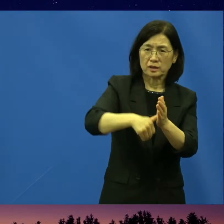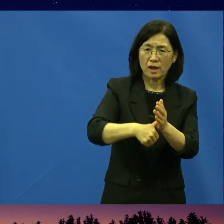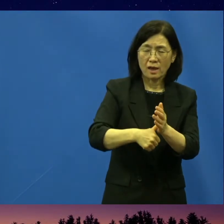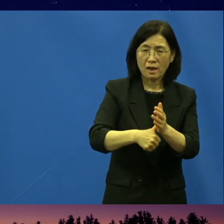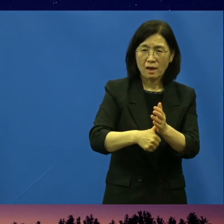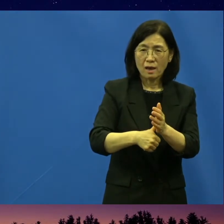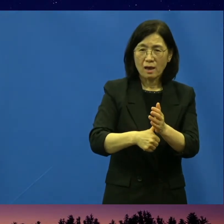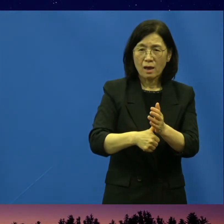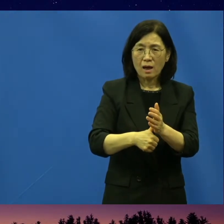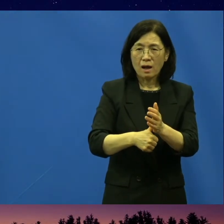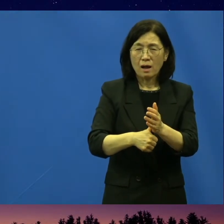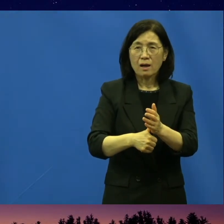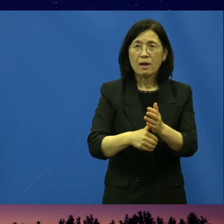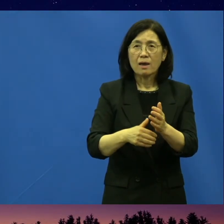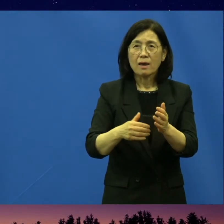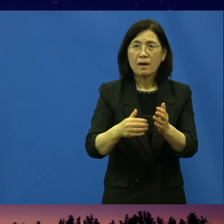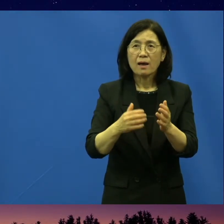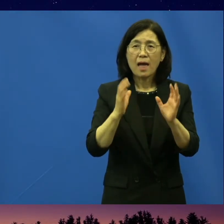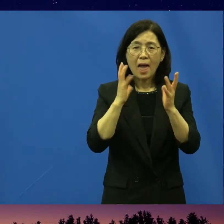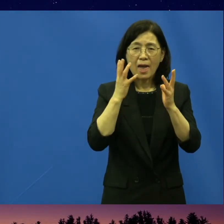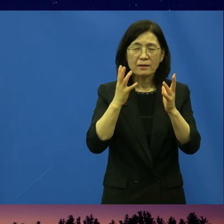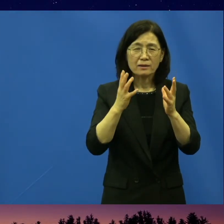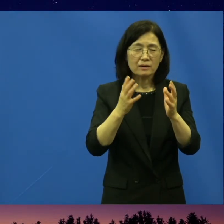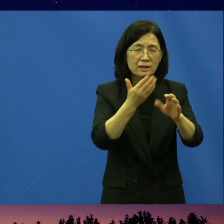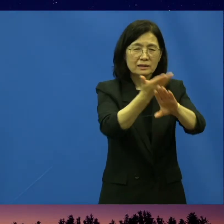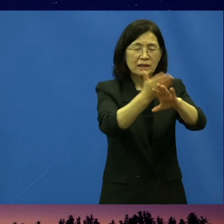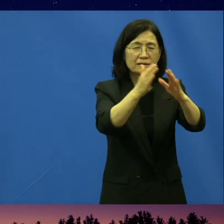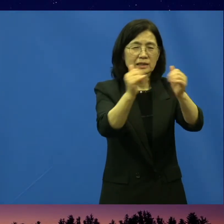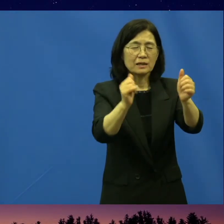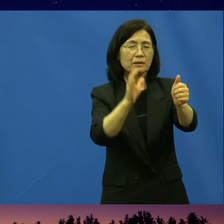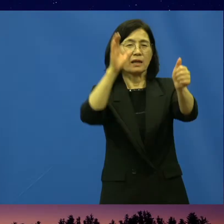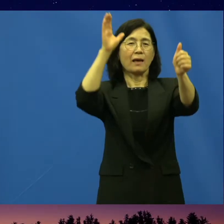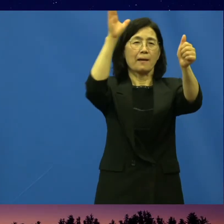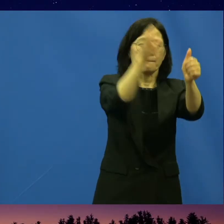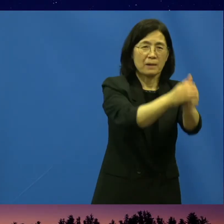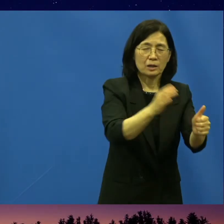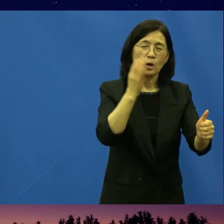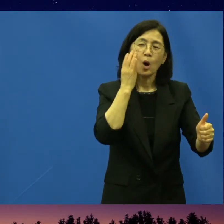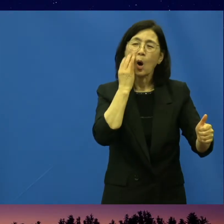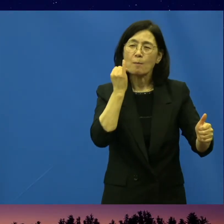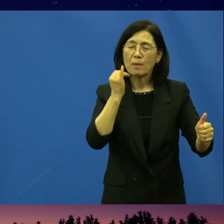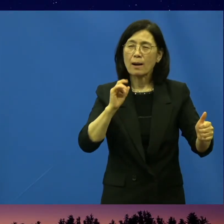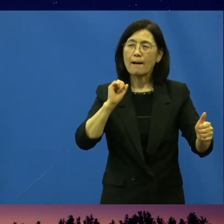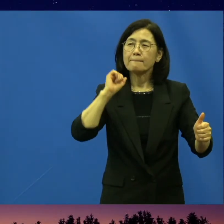누구에게 맡기고 어디 갔다 왔는데 그냥 애가 막 울고 막 애가 났어.